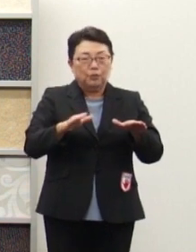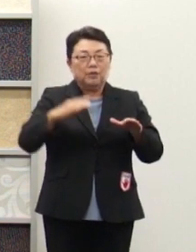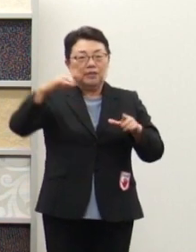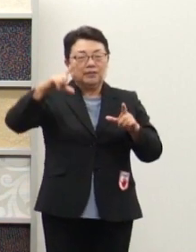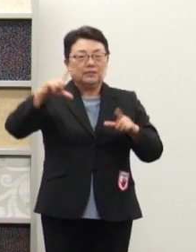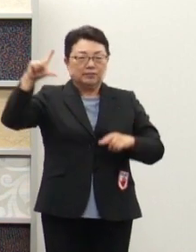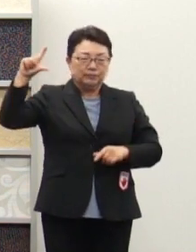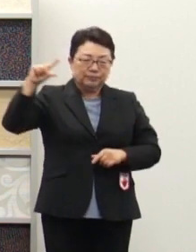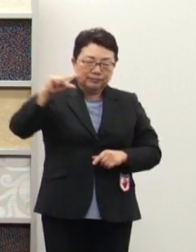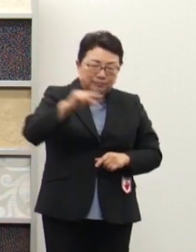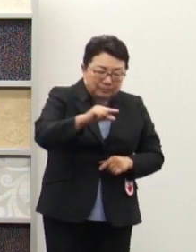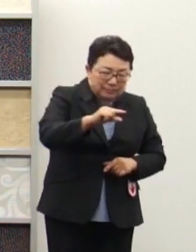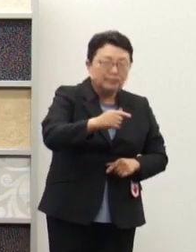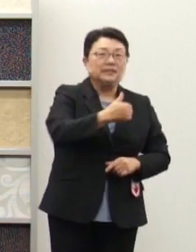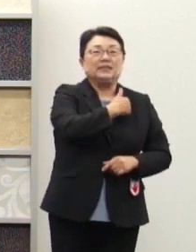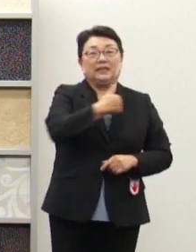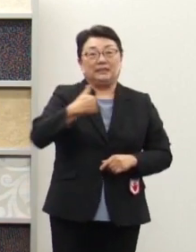捉えて、